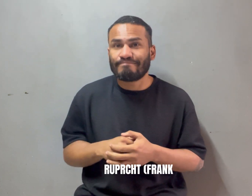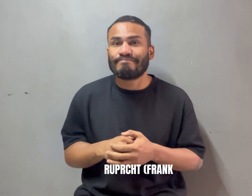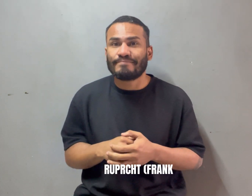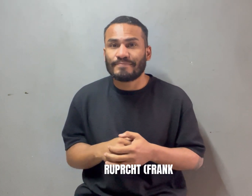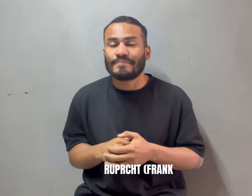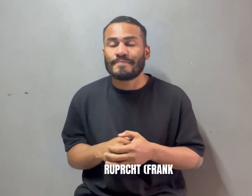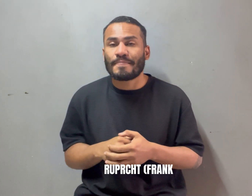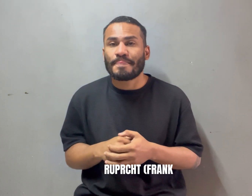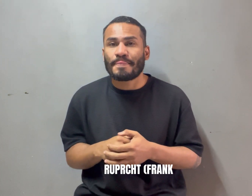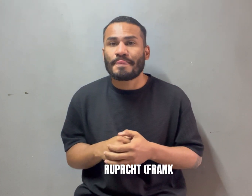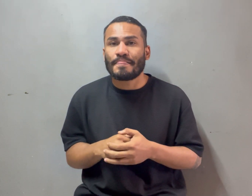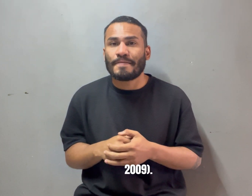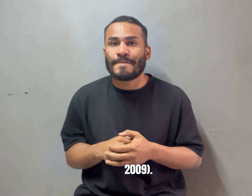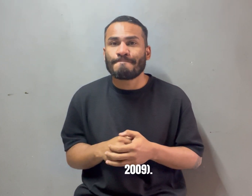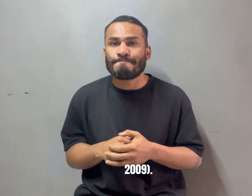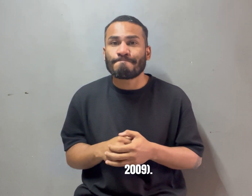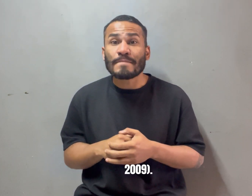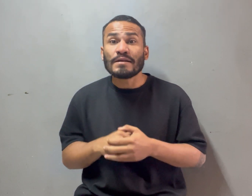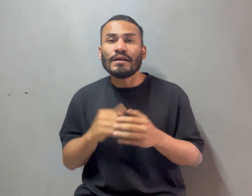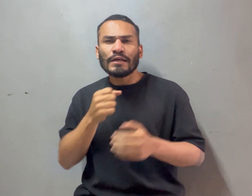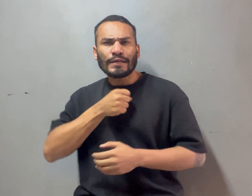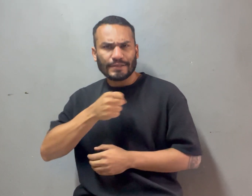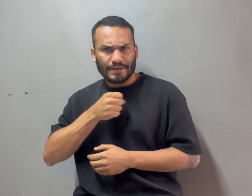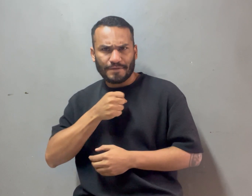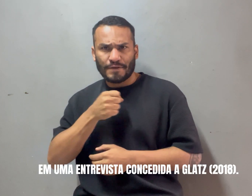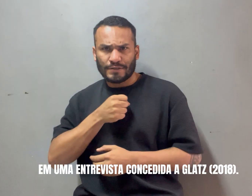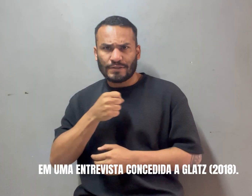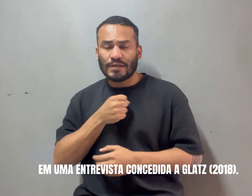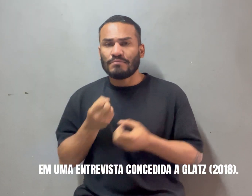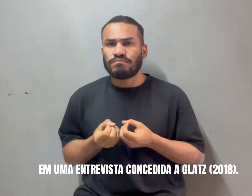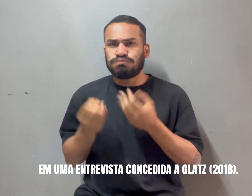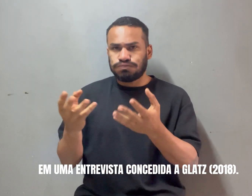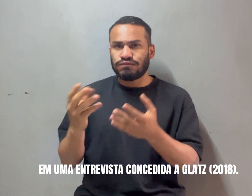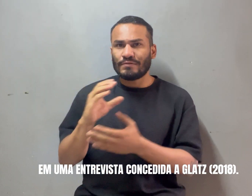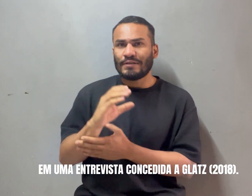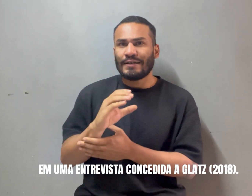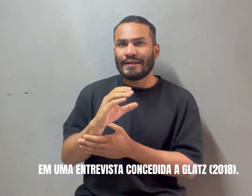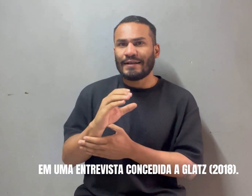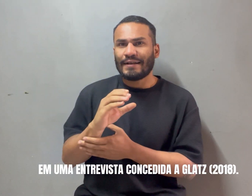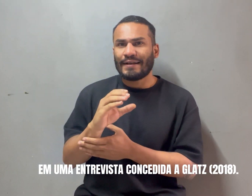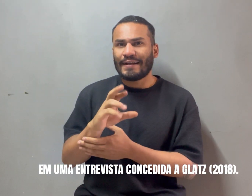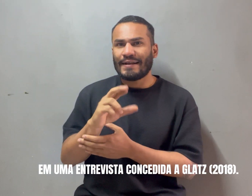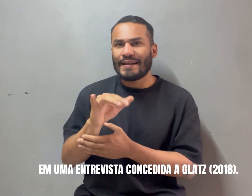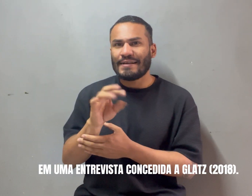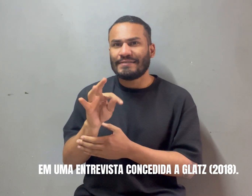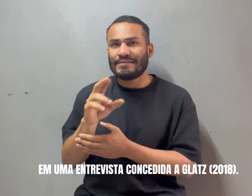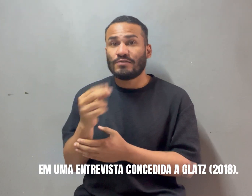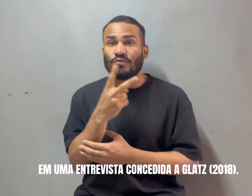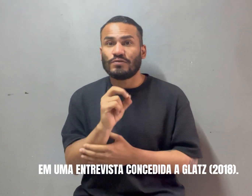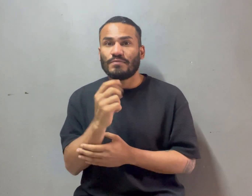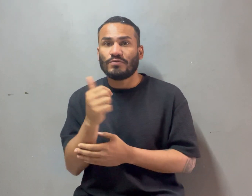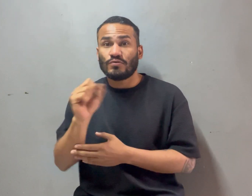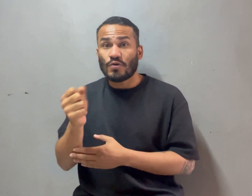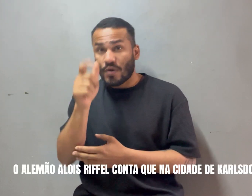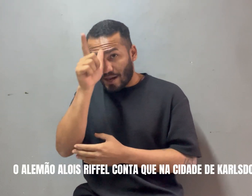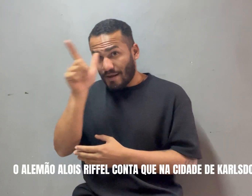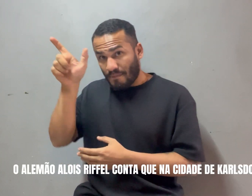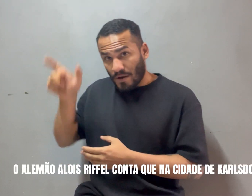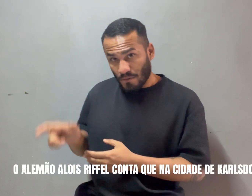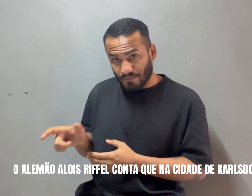Ruprecht. Frank, 2009. Em uma entrevista concedida à Glatz, 2018, o alemão